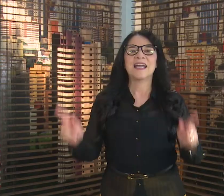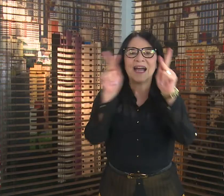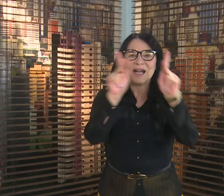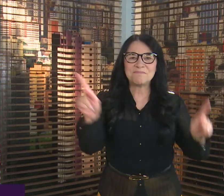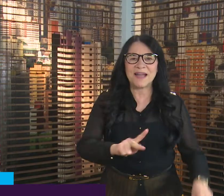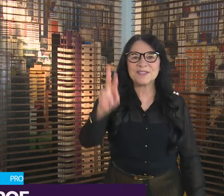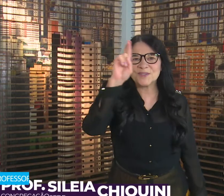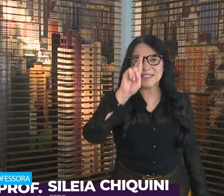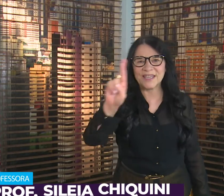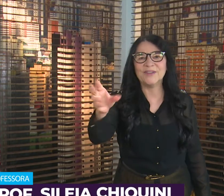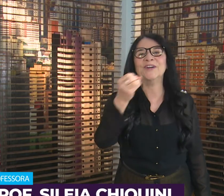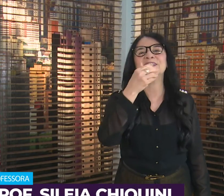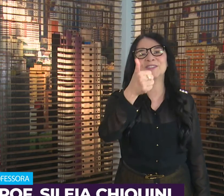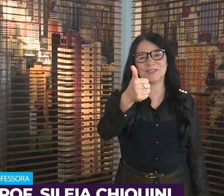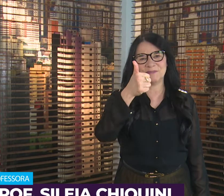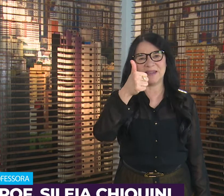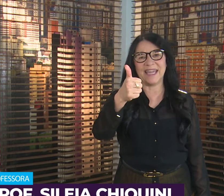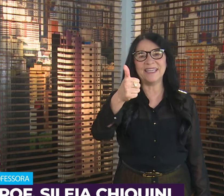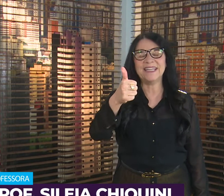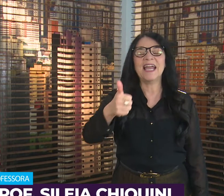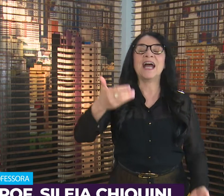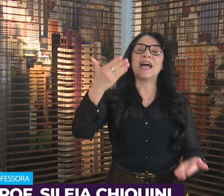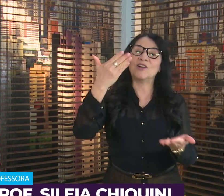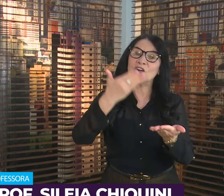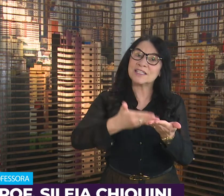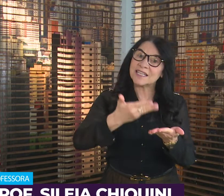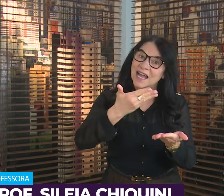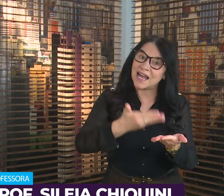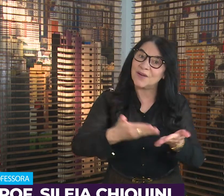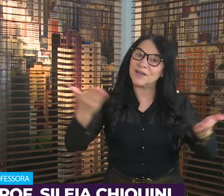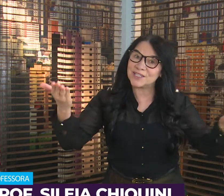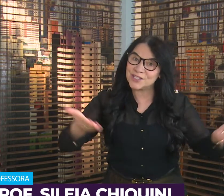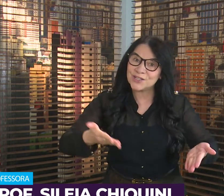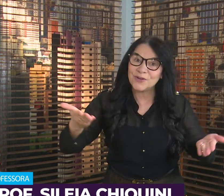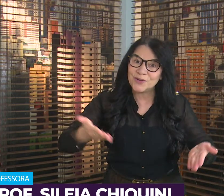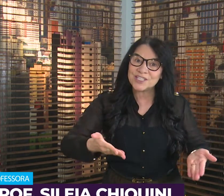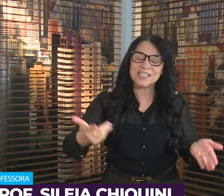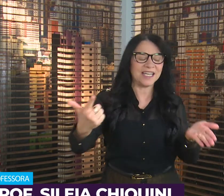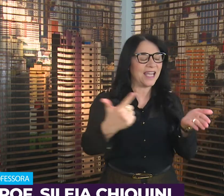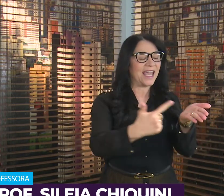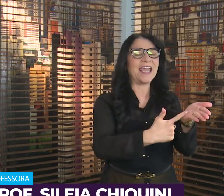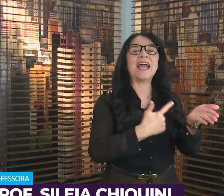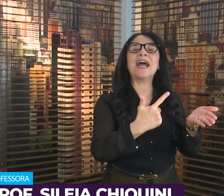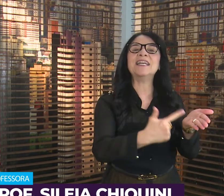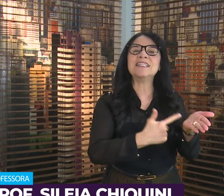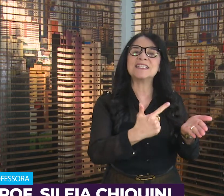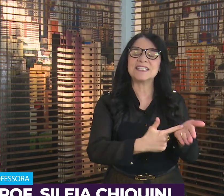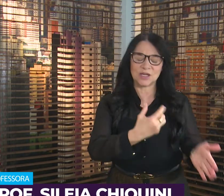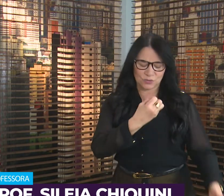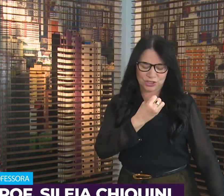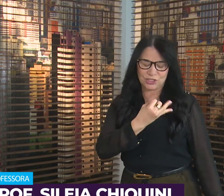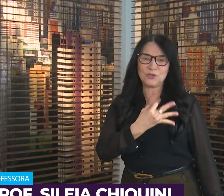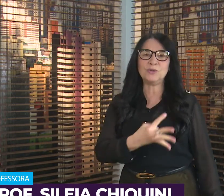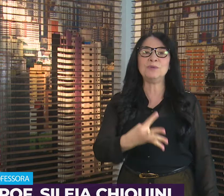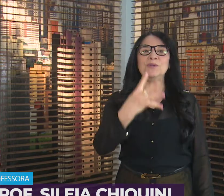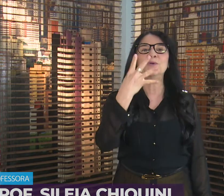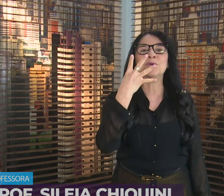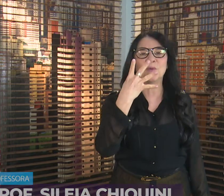A paz do Senhor, tudo bem? A nossa aula de hoje é a lição de número